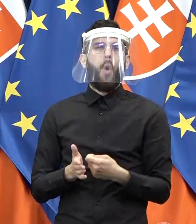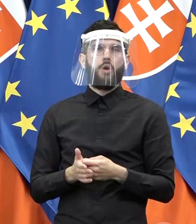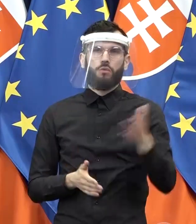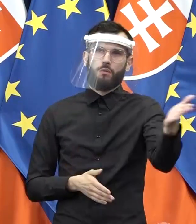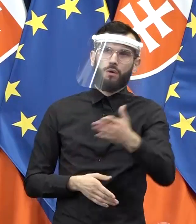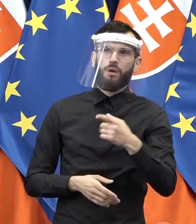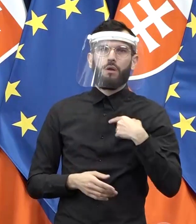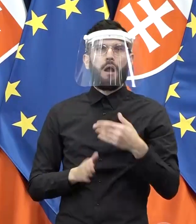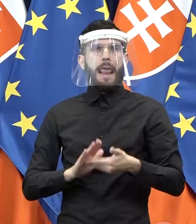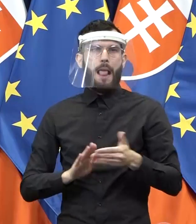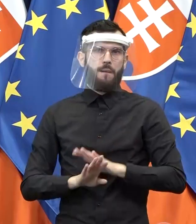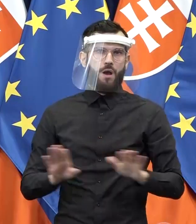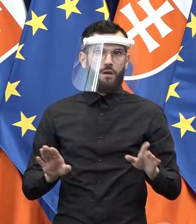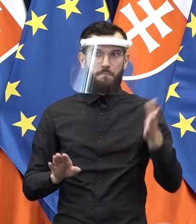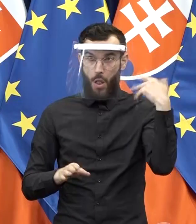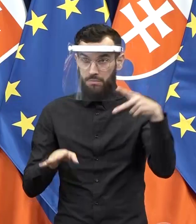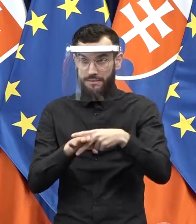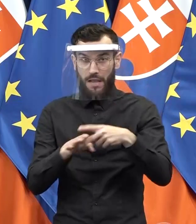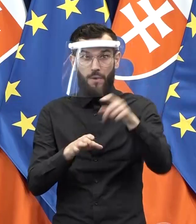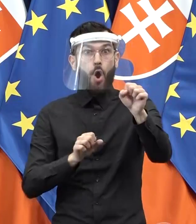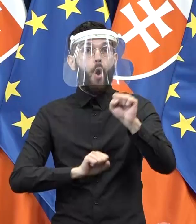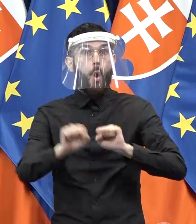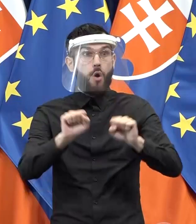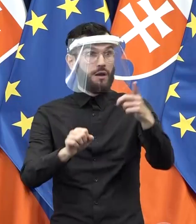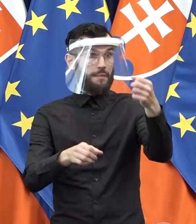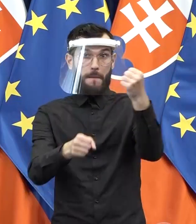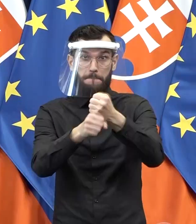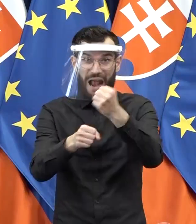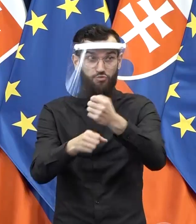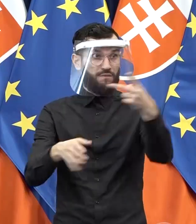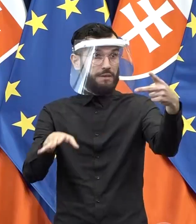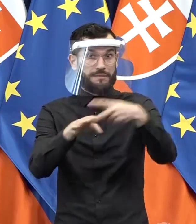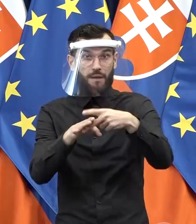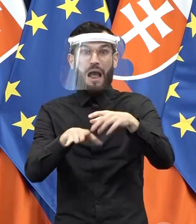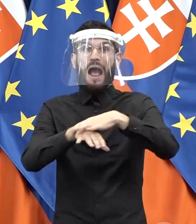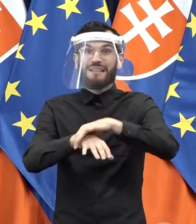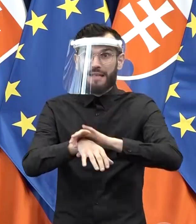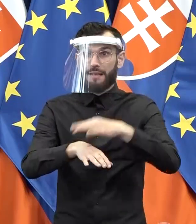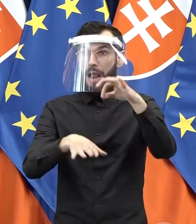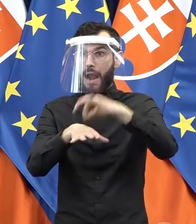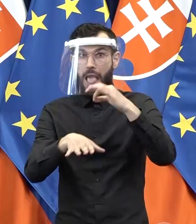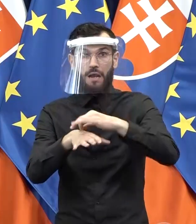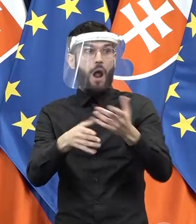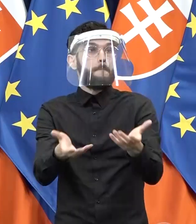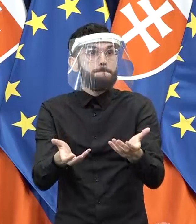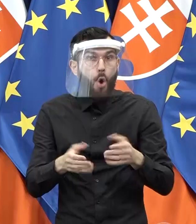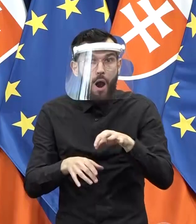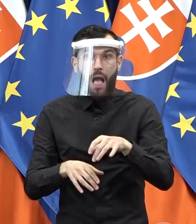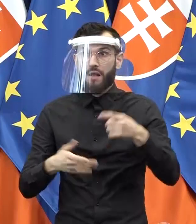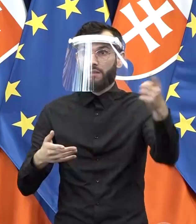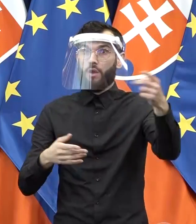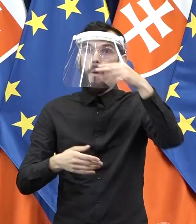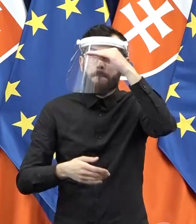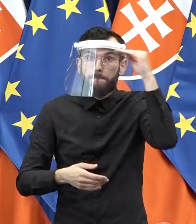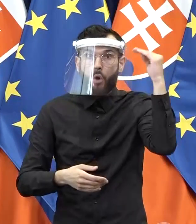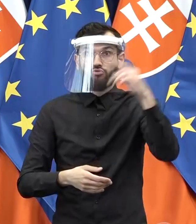zabezpečovať základné ochranné prostriedky pre zdravotných pracovníkov, alebo tá zdravotné sestry, lekárov, pokladníčky, poštárky,